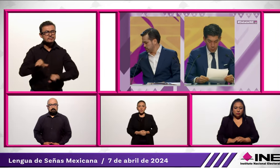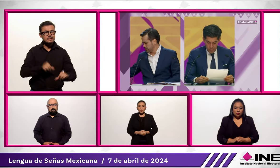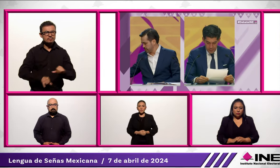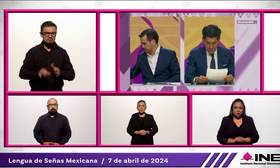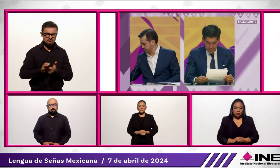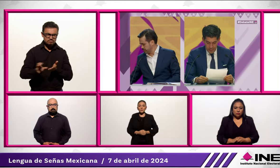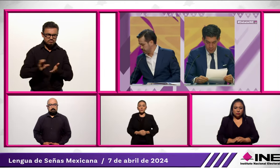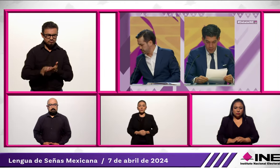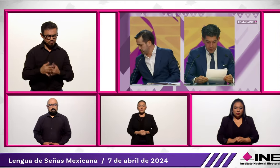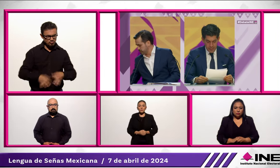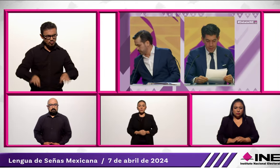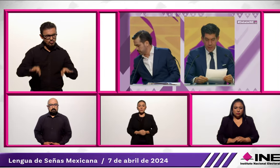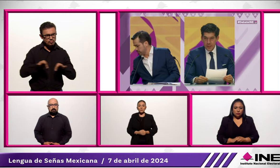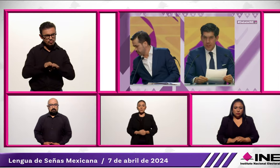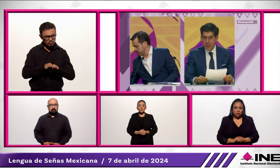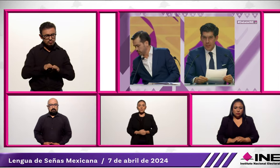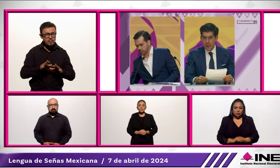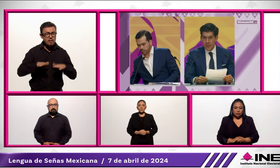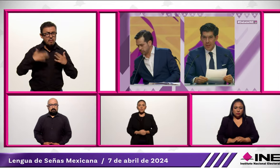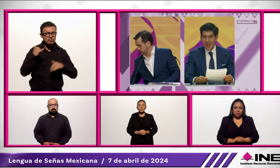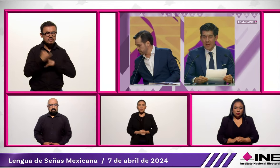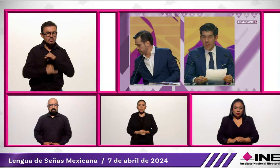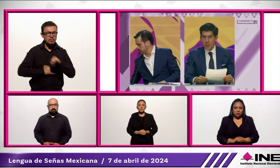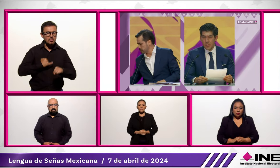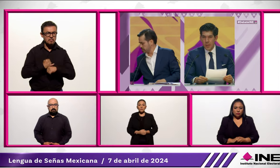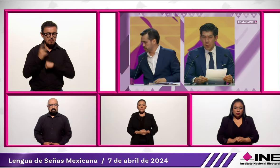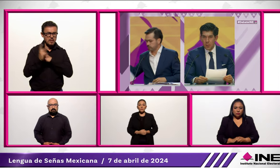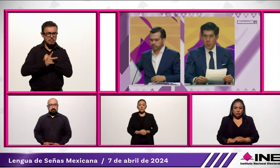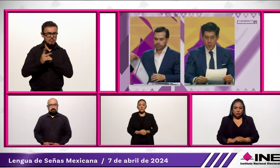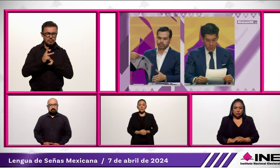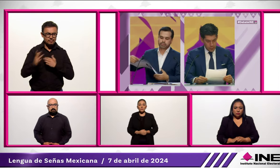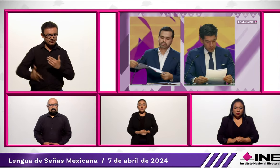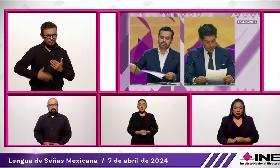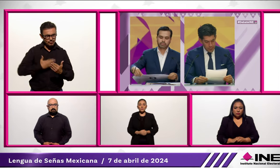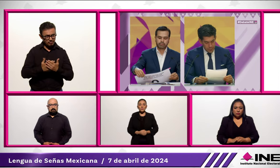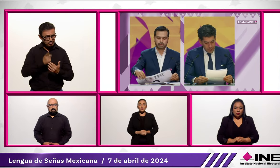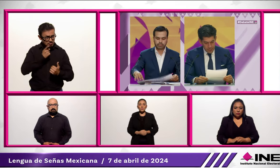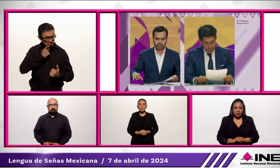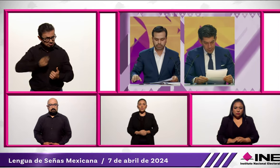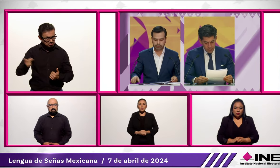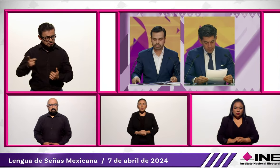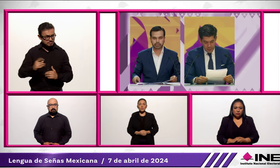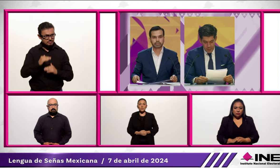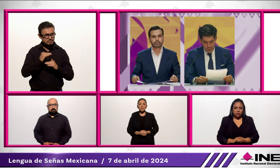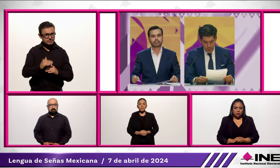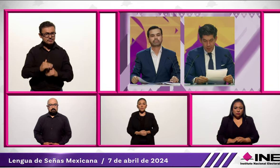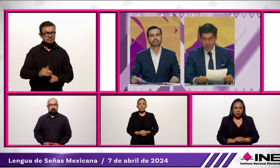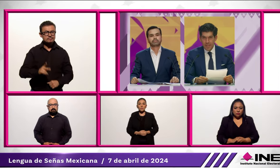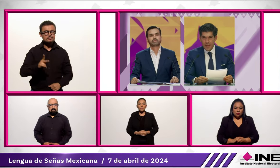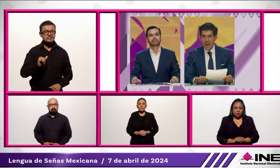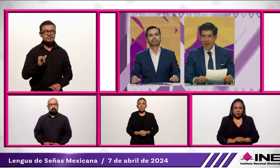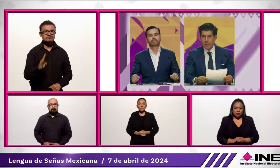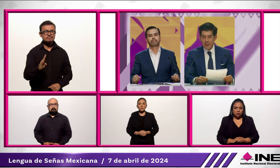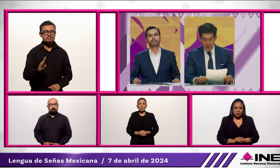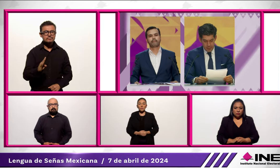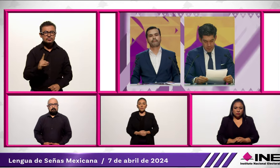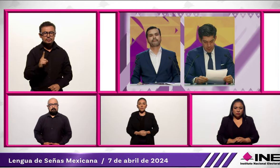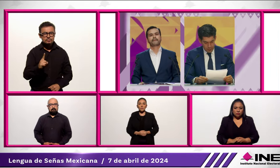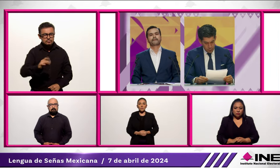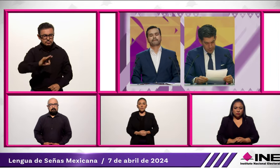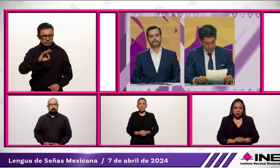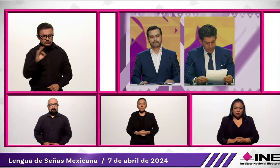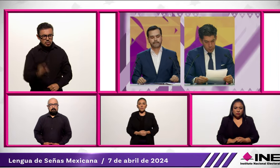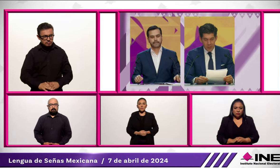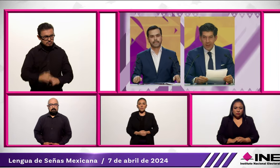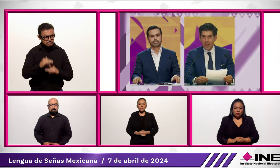algunas propuestas internacionales, se debería dedicar al menos el 1% del PIB en inversión de ciencia. De llegar a la presidencia